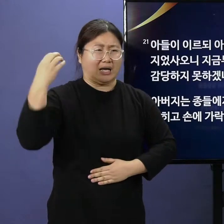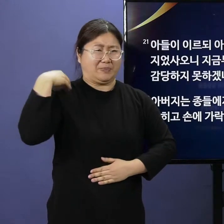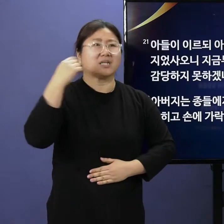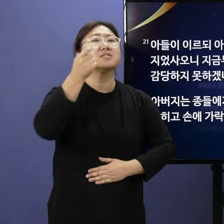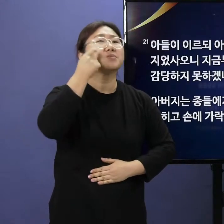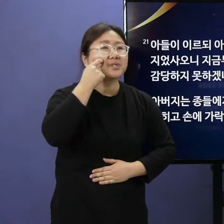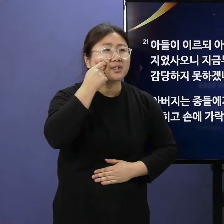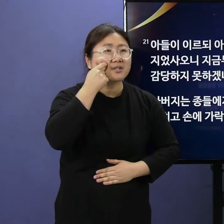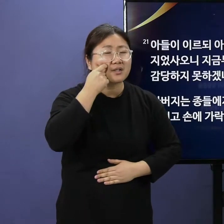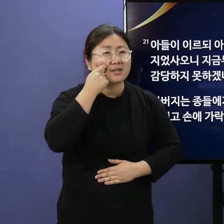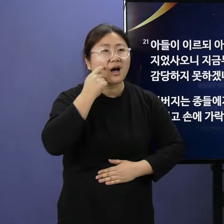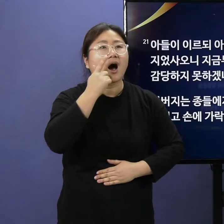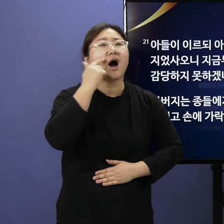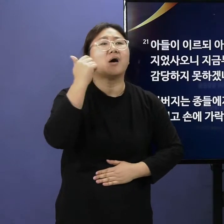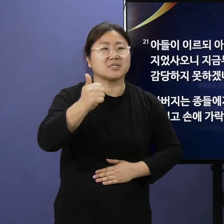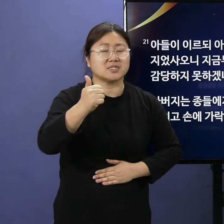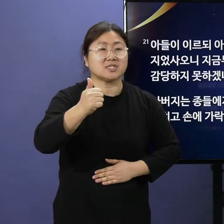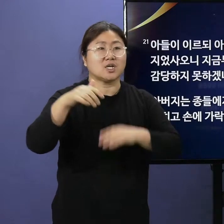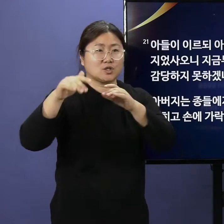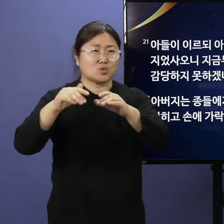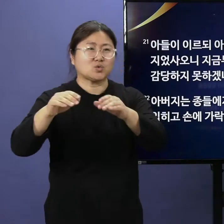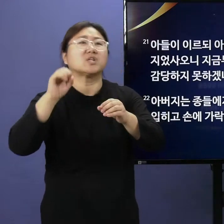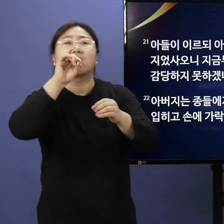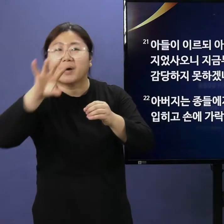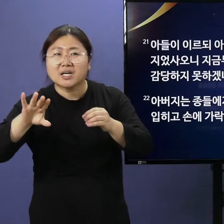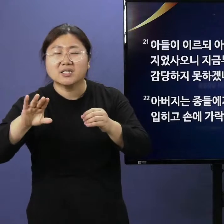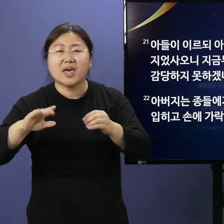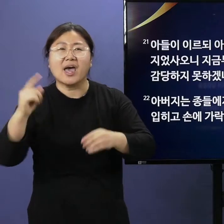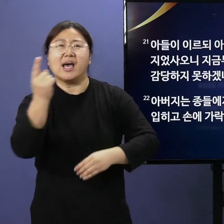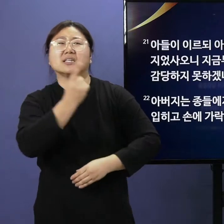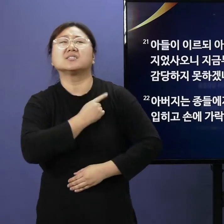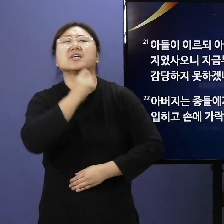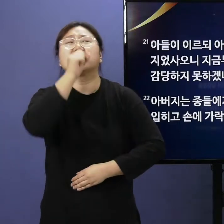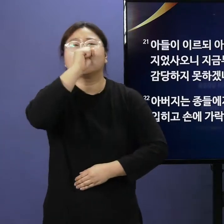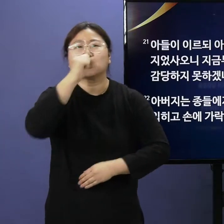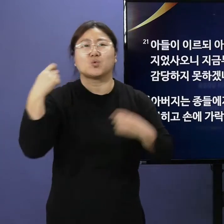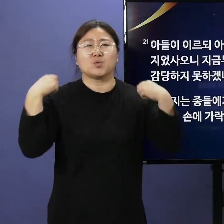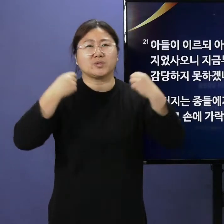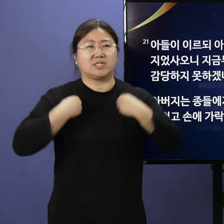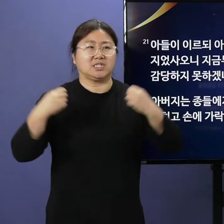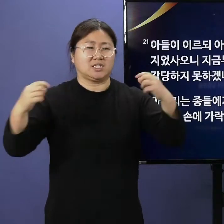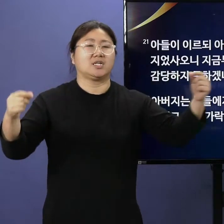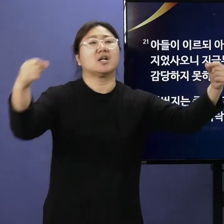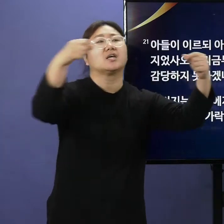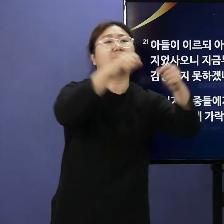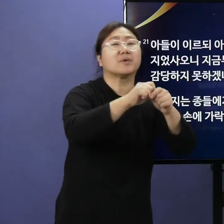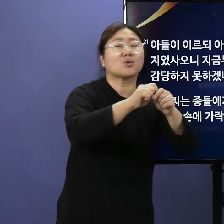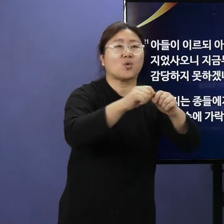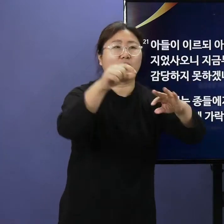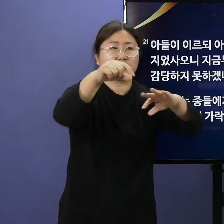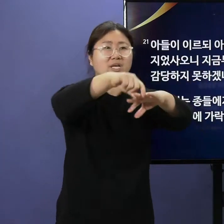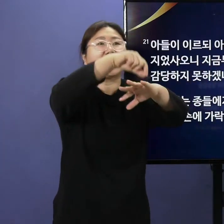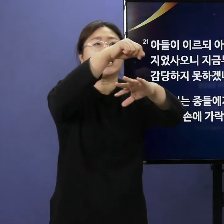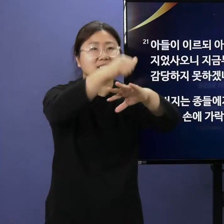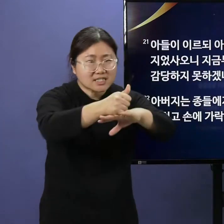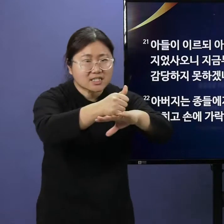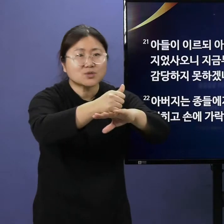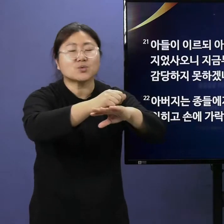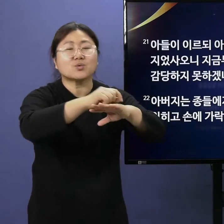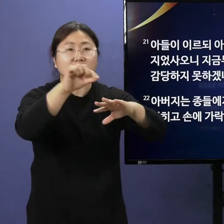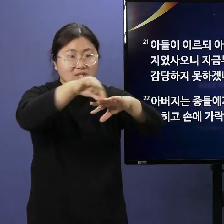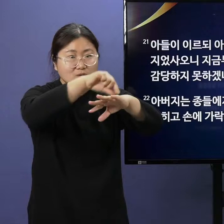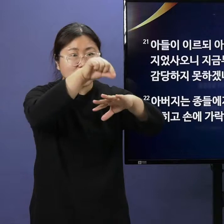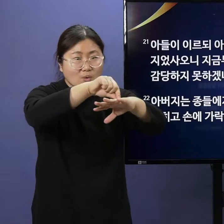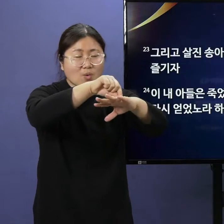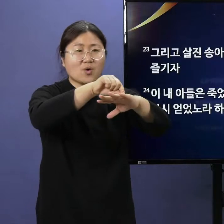하나. 아버지는 종들에게 이르되 제일 좋은 옷을 내어다가 입히고 손에 가락지를 끼우고